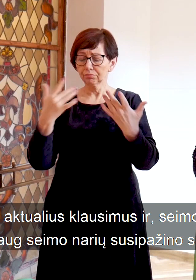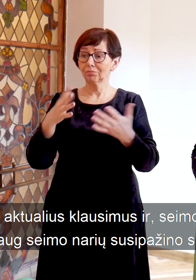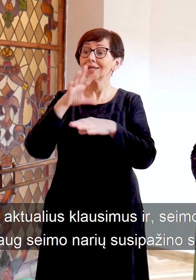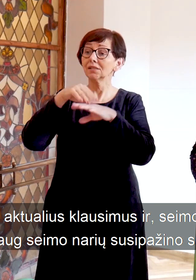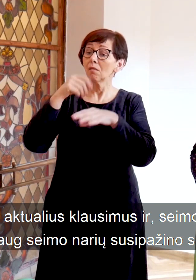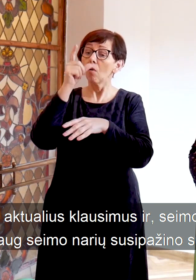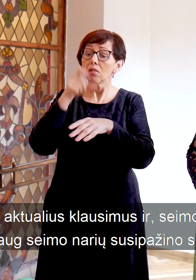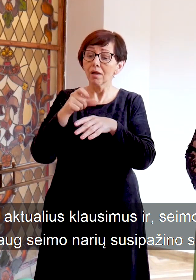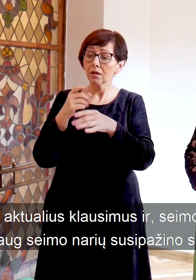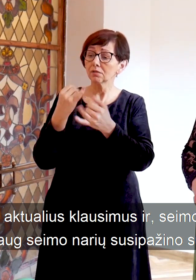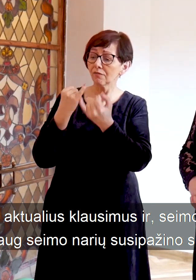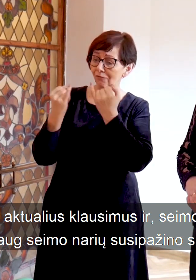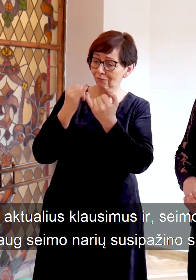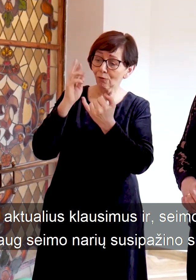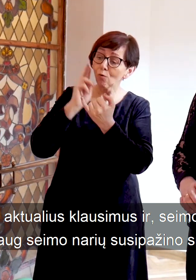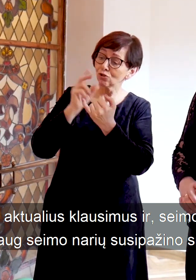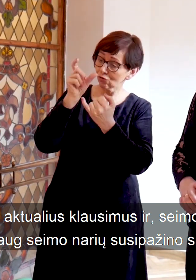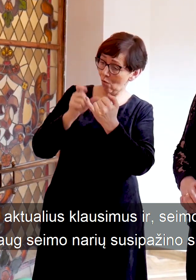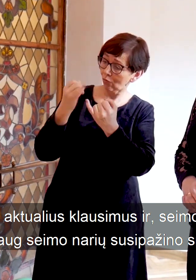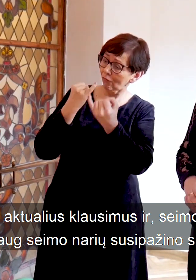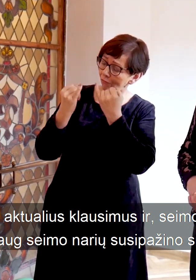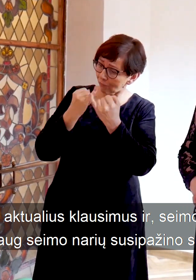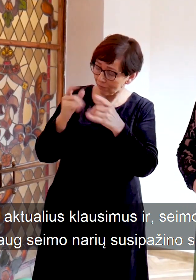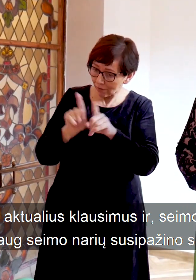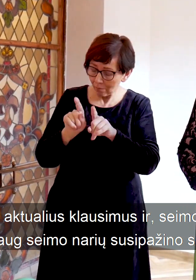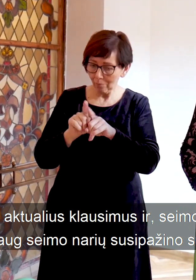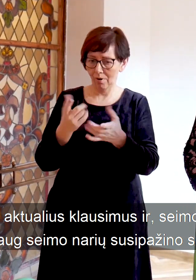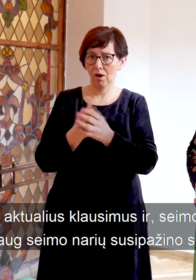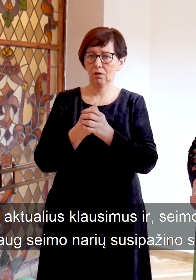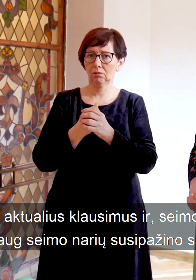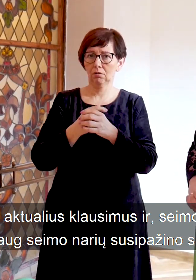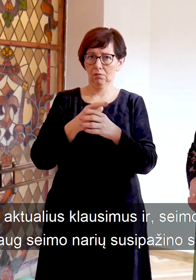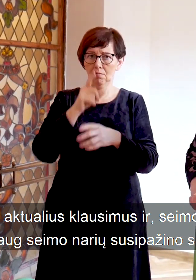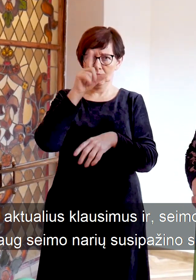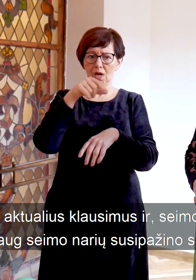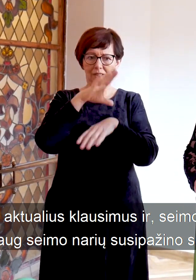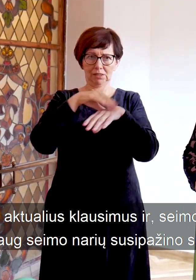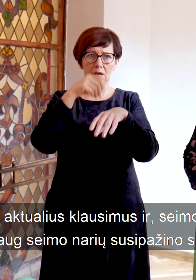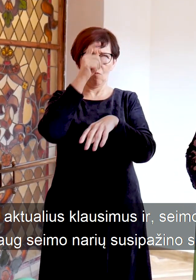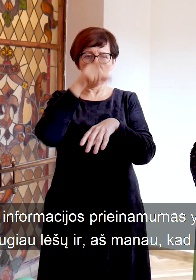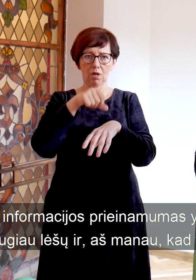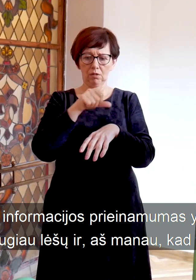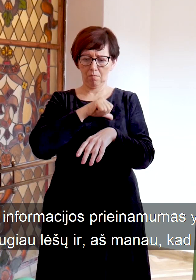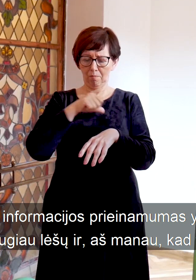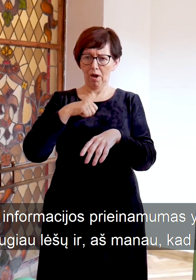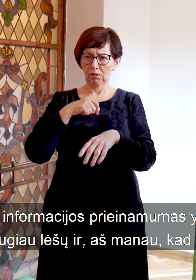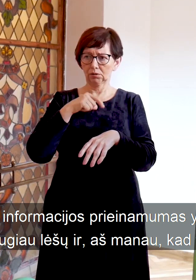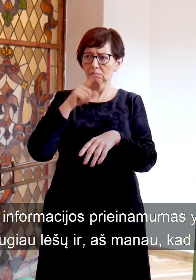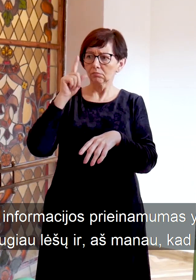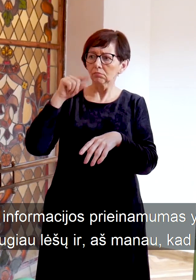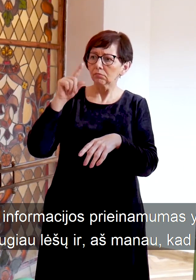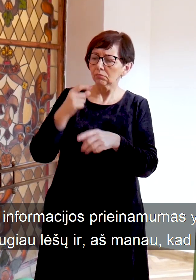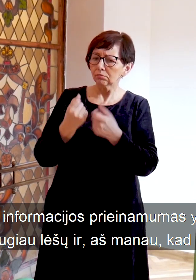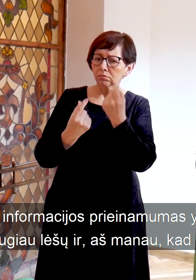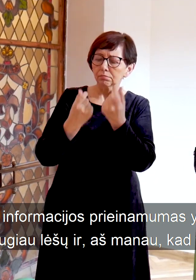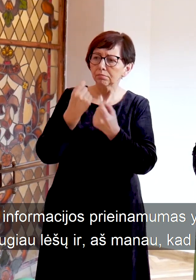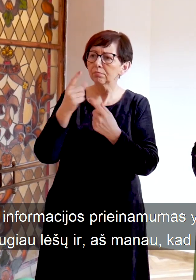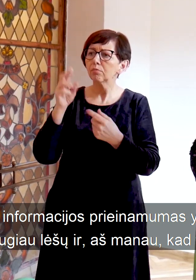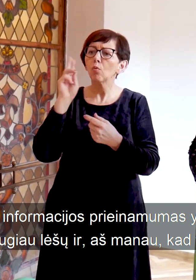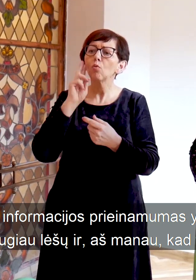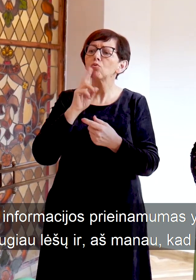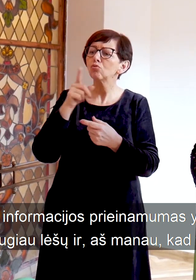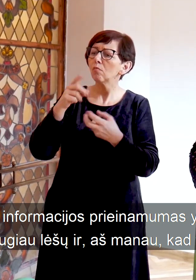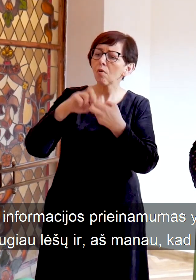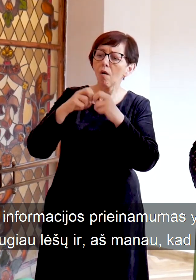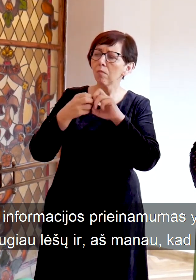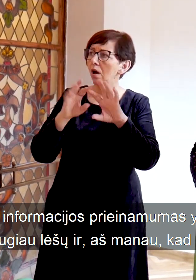jais. Ir labai daug iš Seimo narių iš arčiau susipažino su problematika. Iš tiesų pamatė,